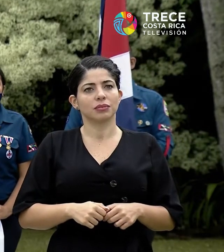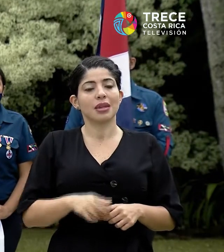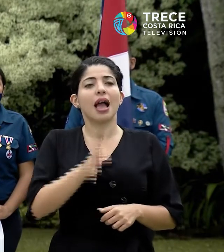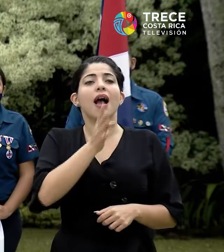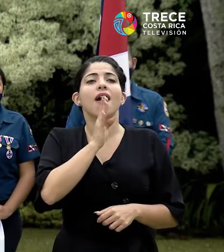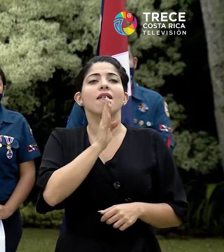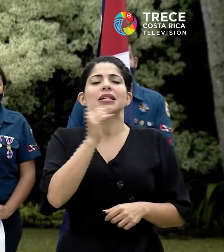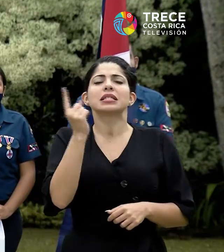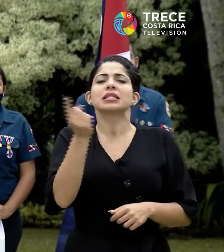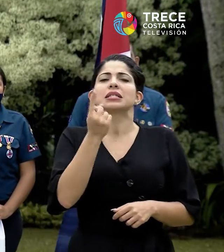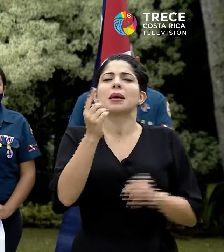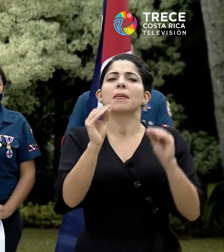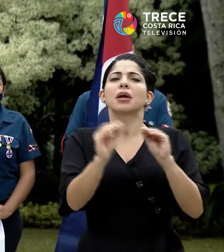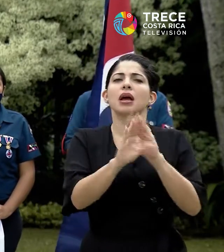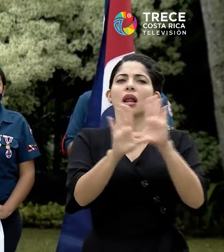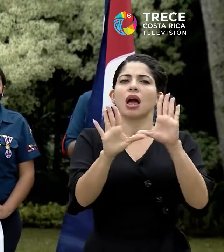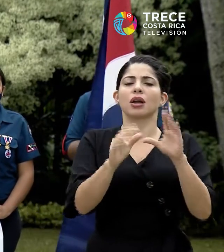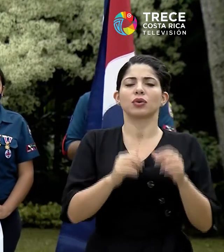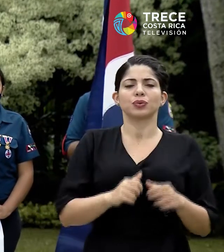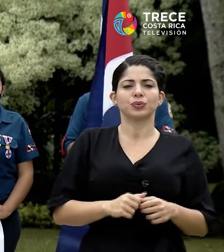Hablando muy claro.